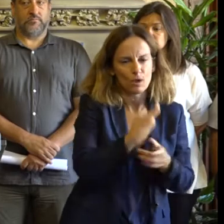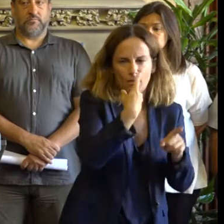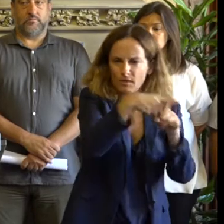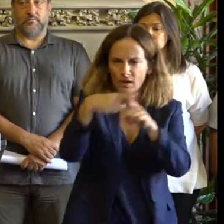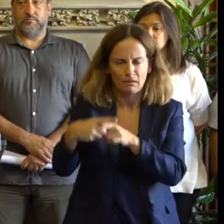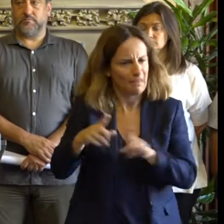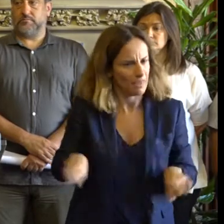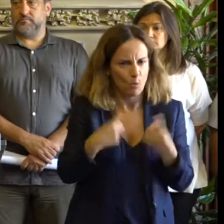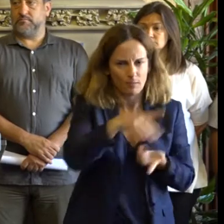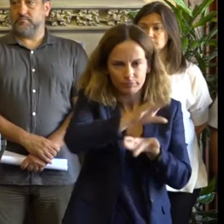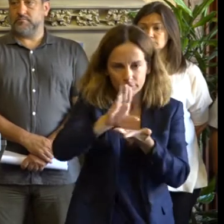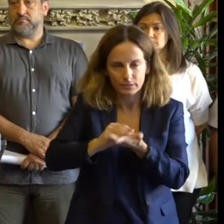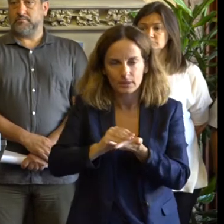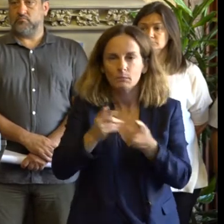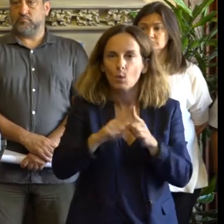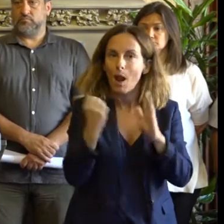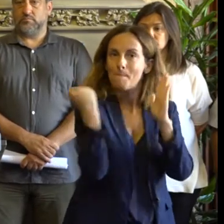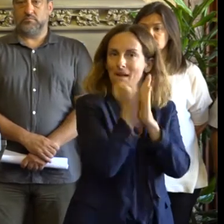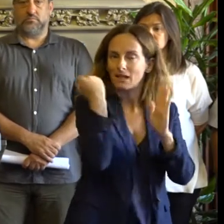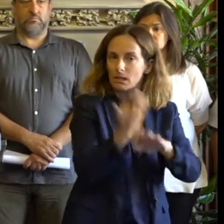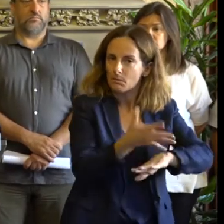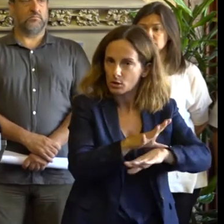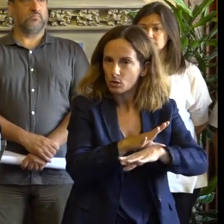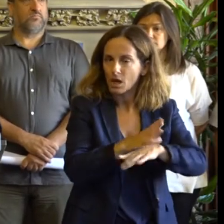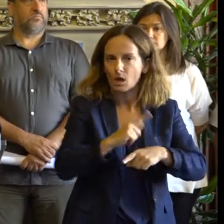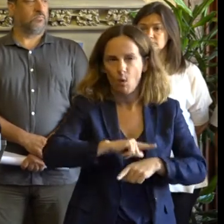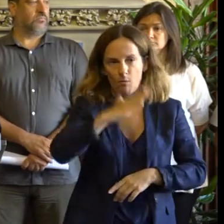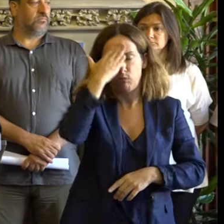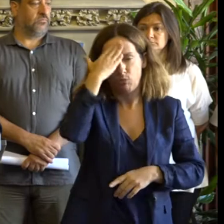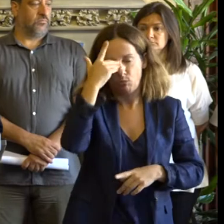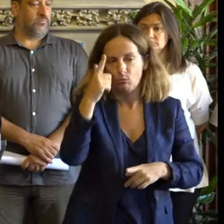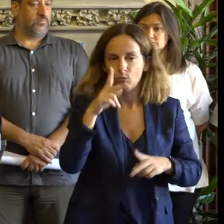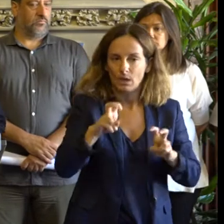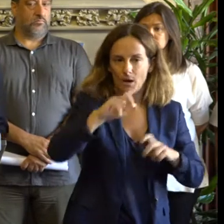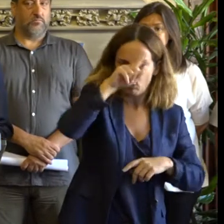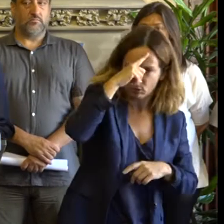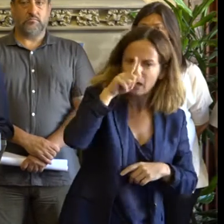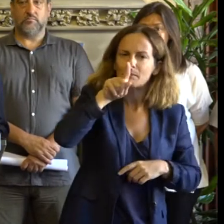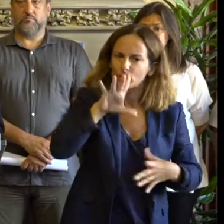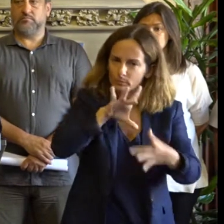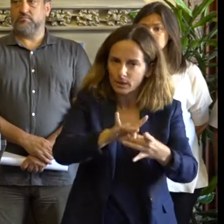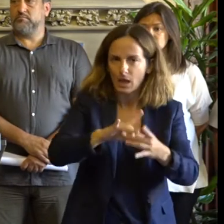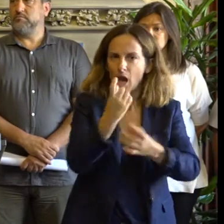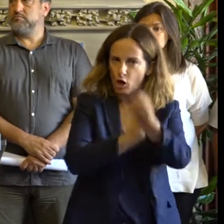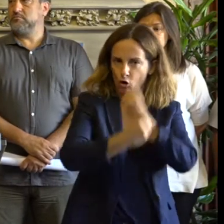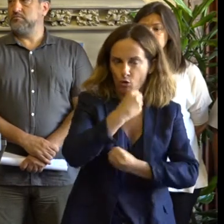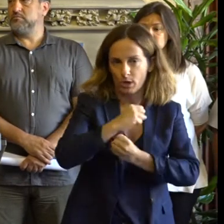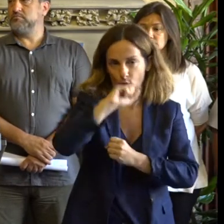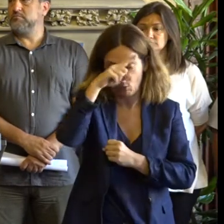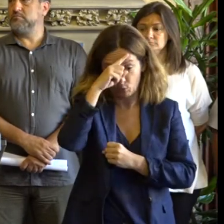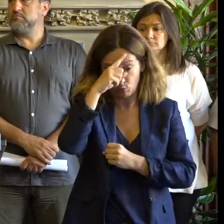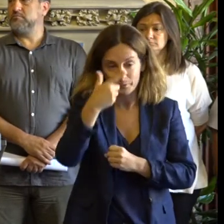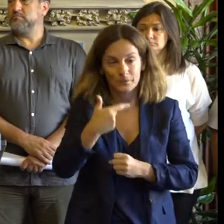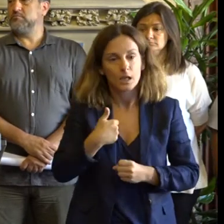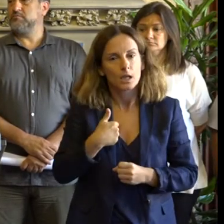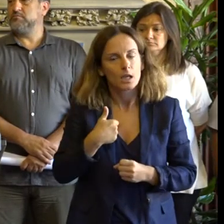com a referent del sector cultural, però també econòmic i turístic. Contribuir al turisme cultural